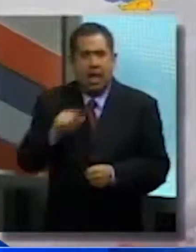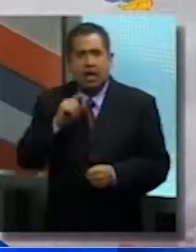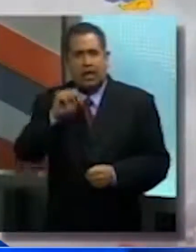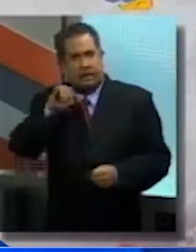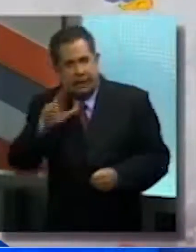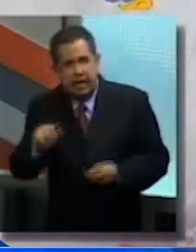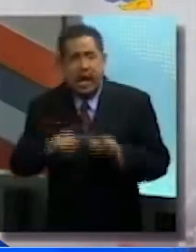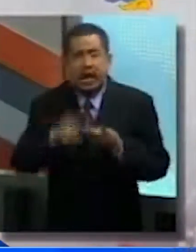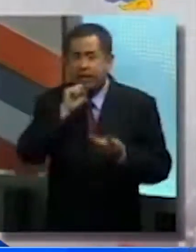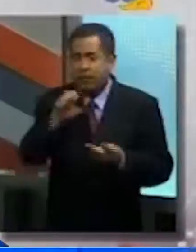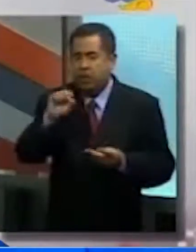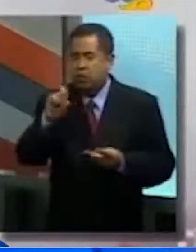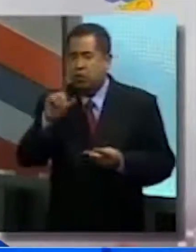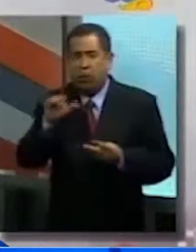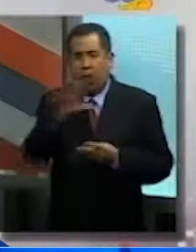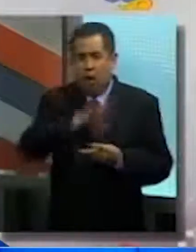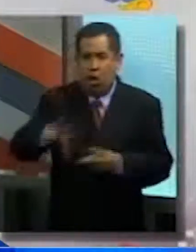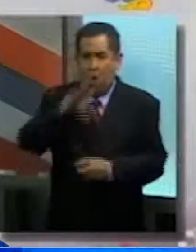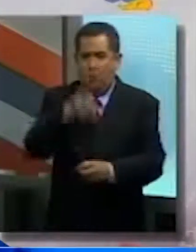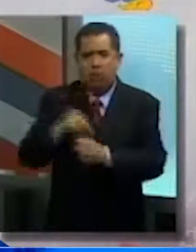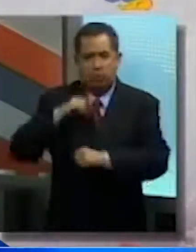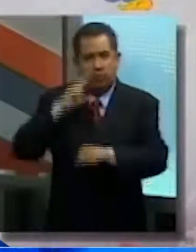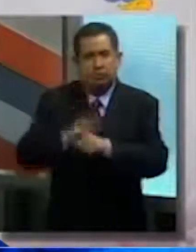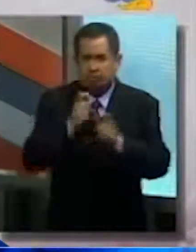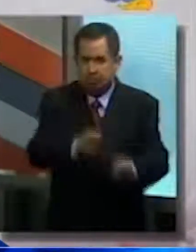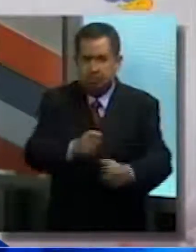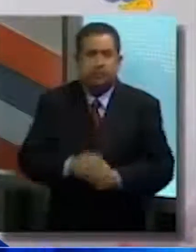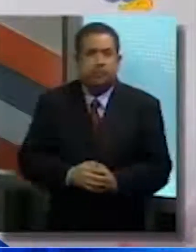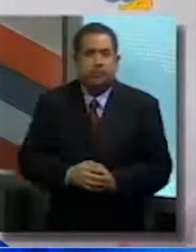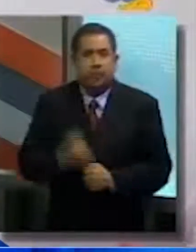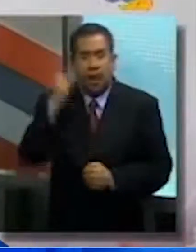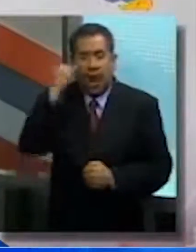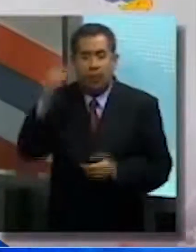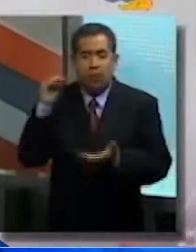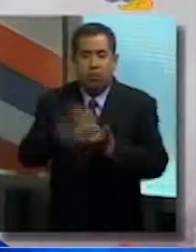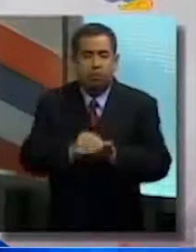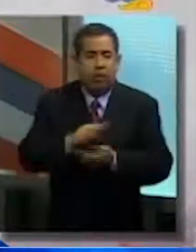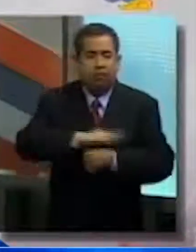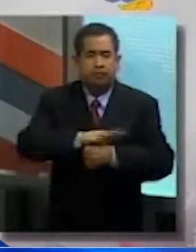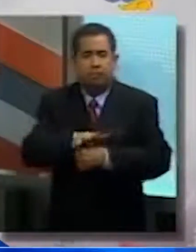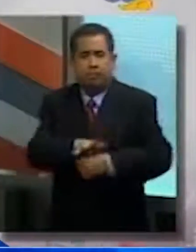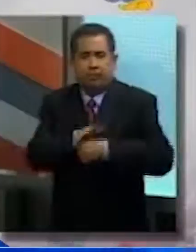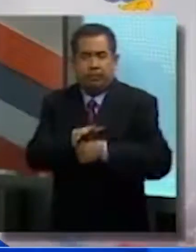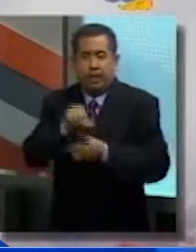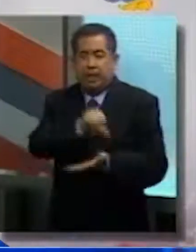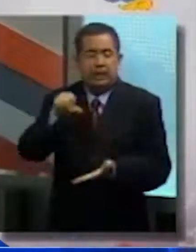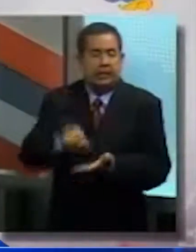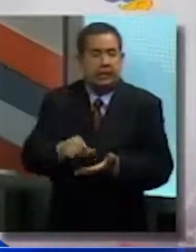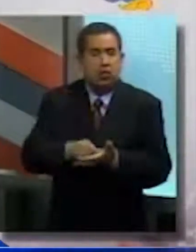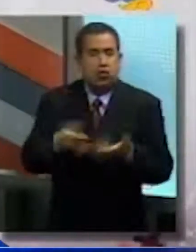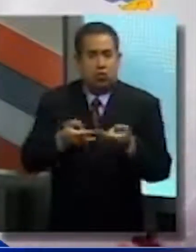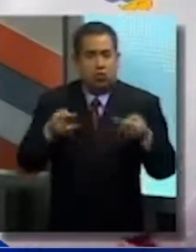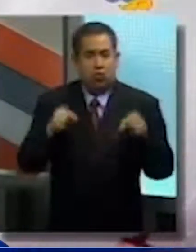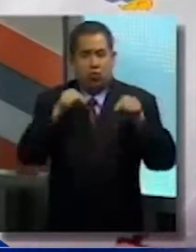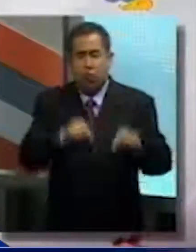Siria y la República del Sudán. Japón desplegó lanzadores de misiles en el centro de Tokio para proteger